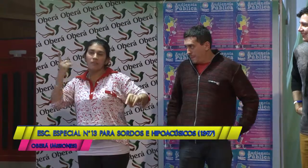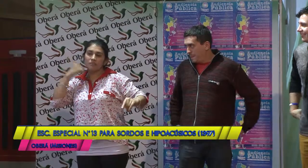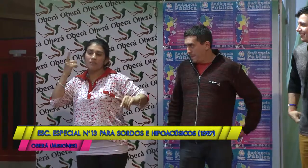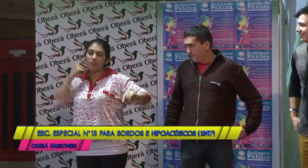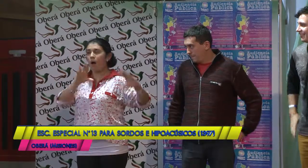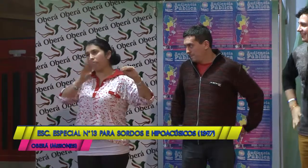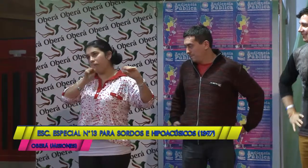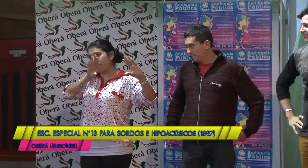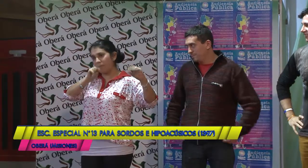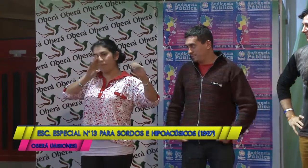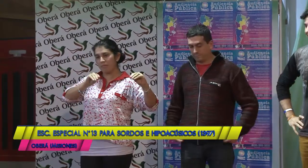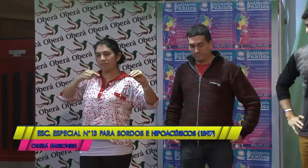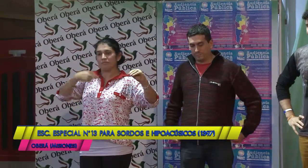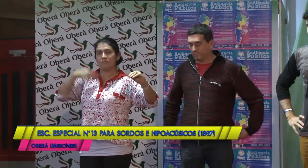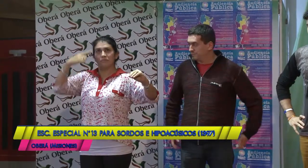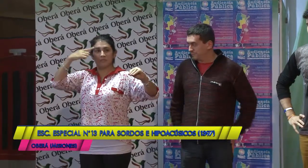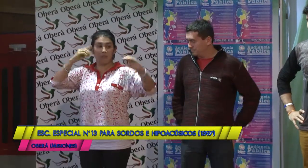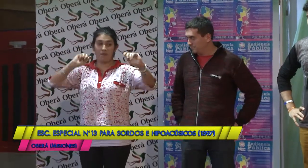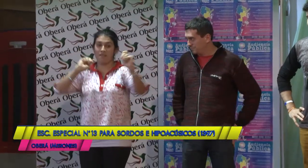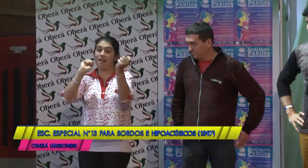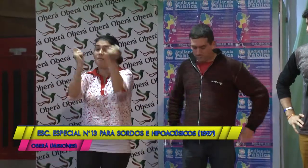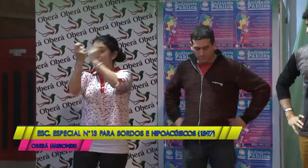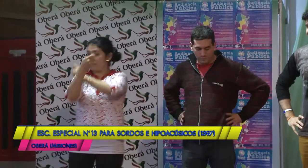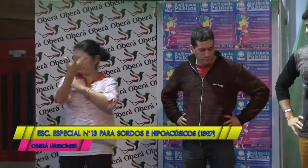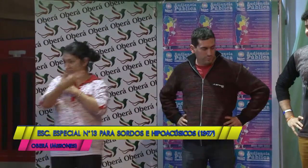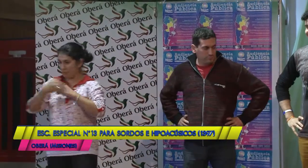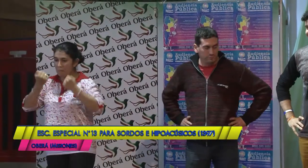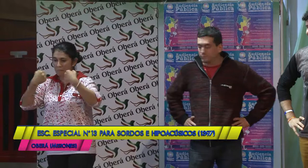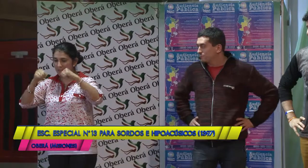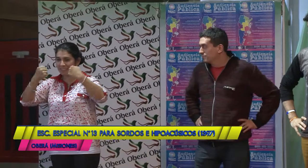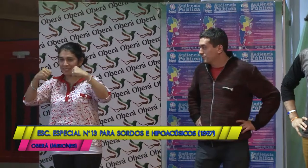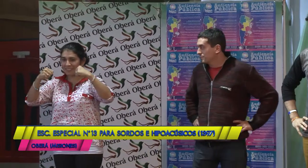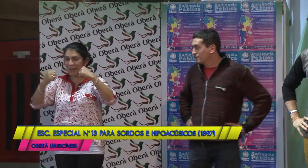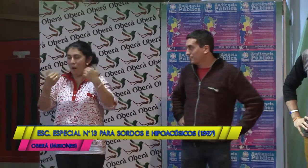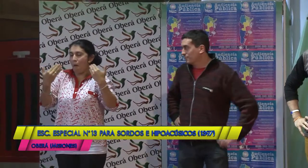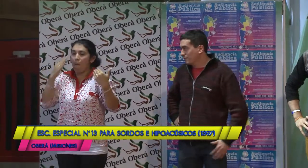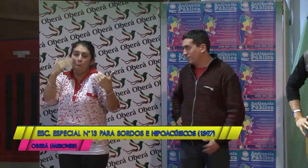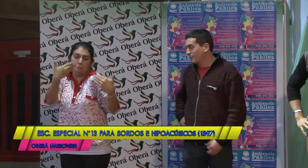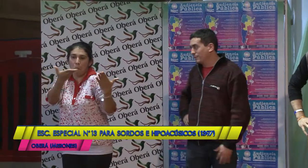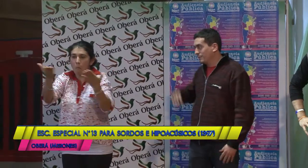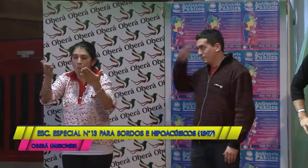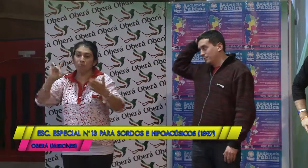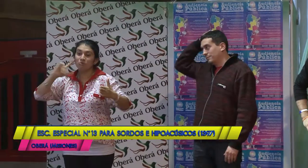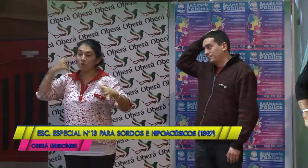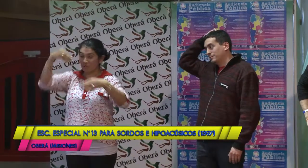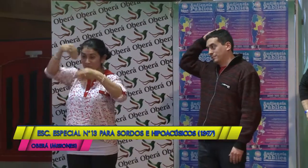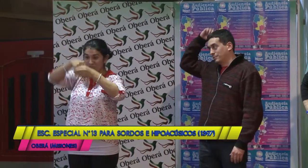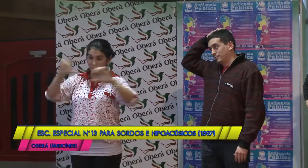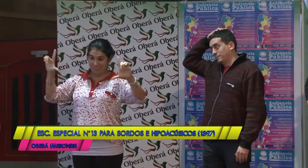una representación acerca de... Nosotros siempre vemos a las personas oyentes en la tele hablar y nos imaginamos cómo sería un ejercicio como si nosotros